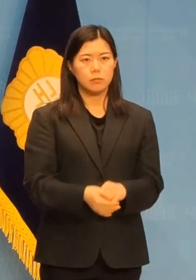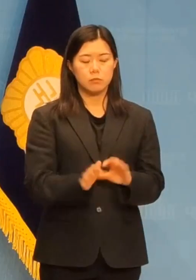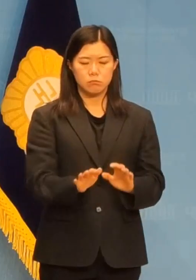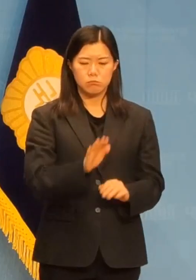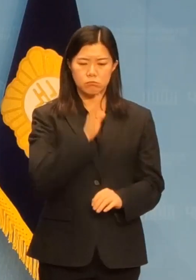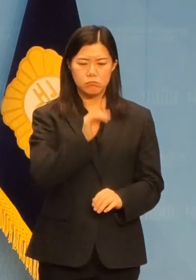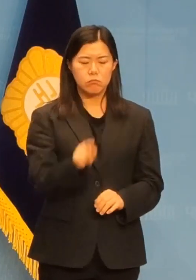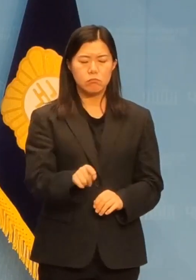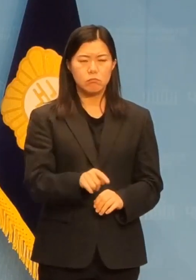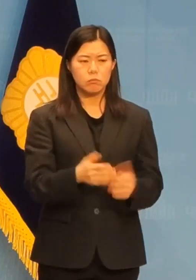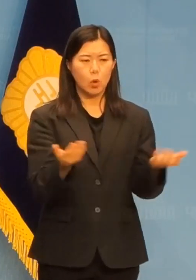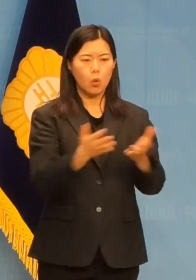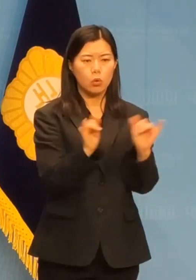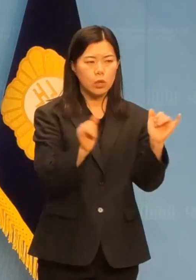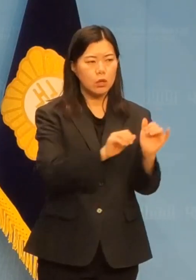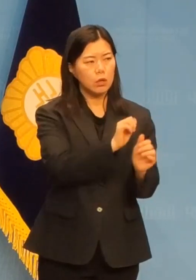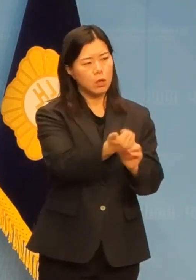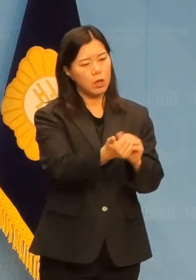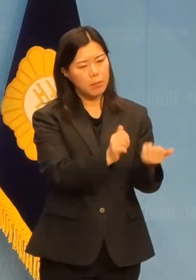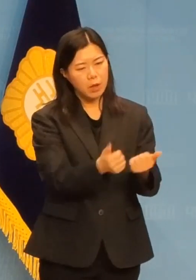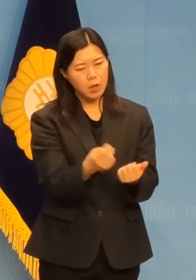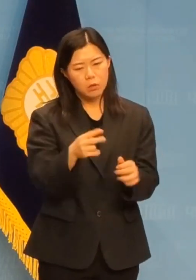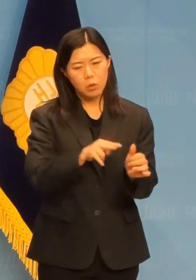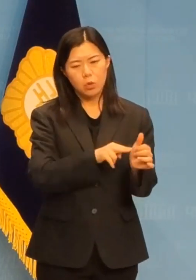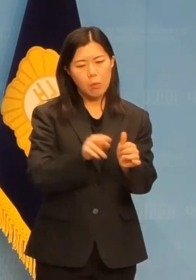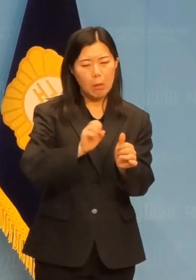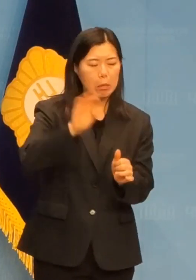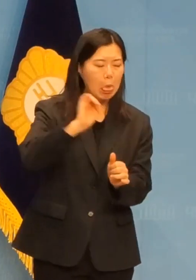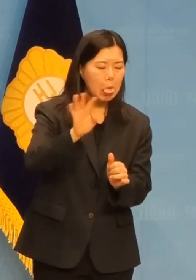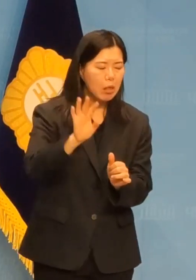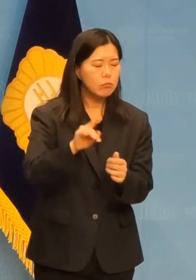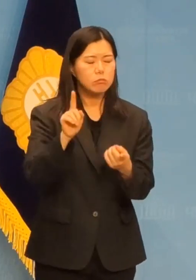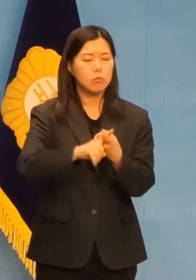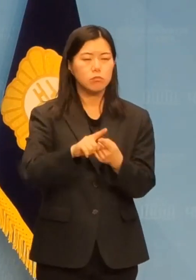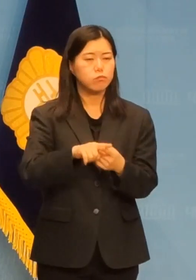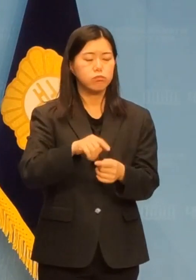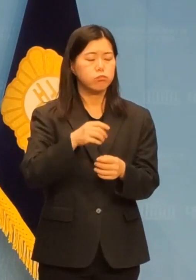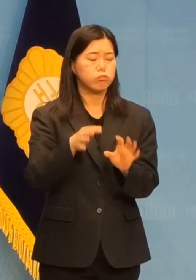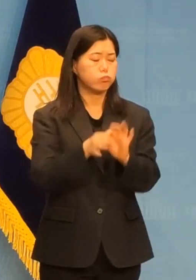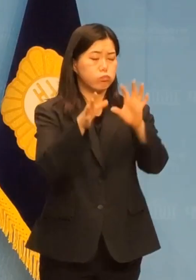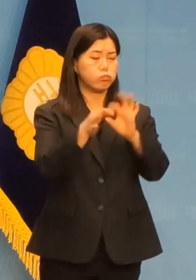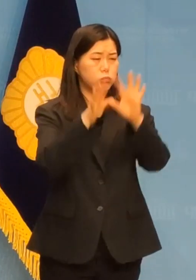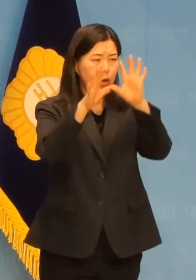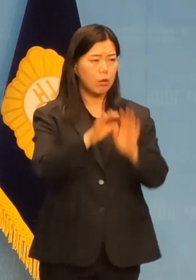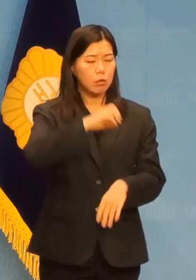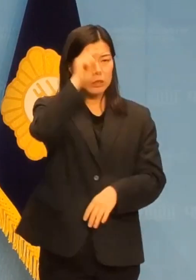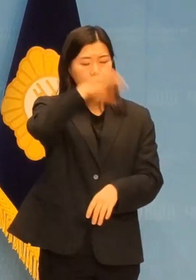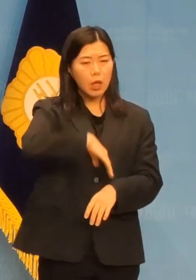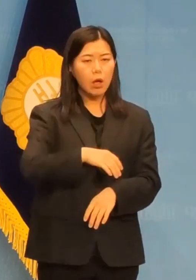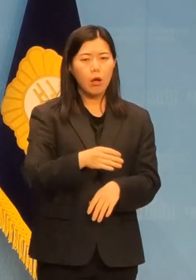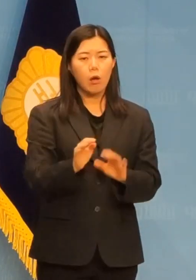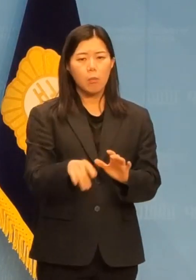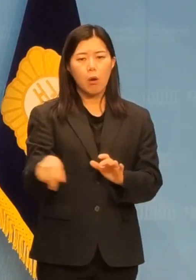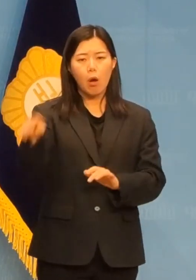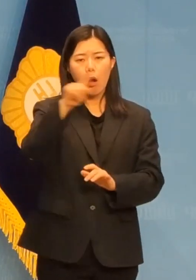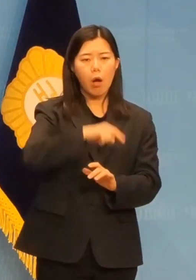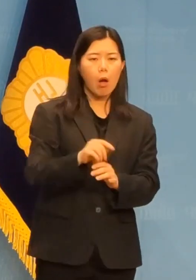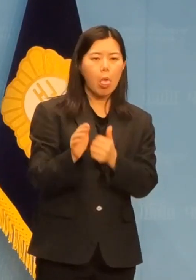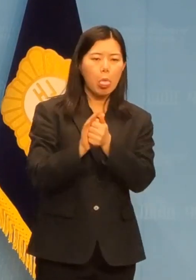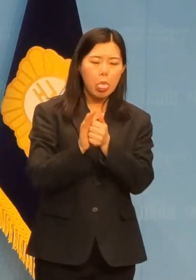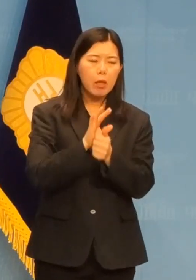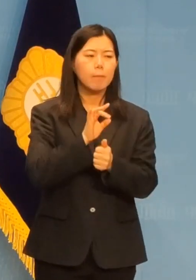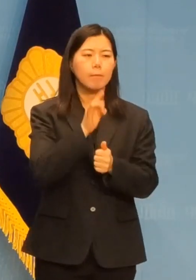그야말로 노동자들의 사망과 정보 유출 사태에는 아랑곳 없이 오로지 대관 업무에만 전력하는